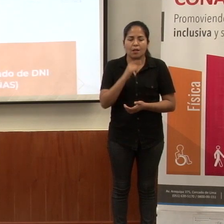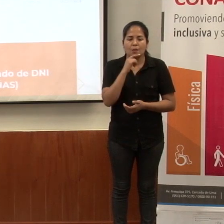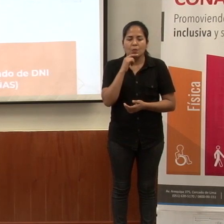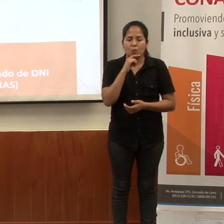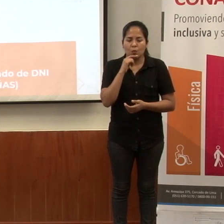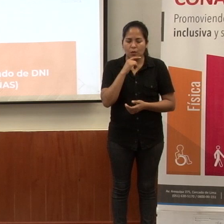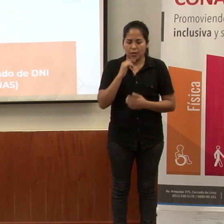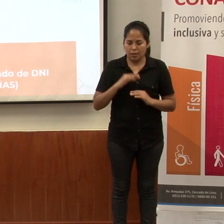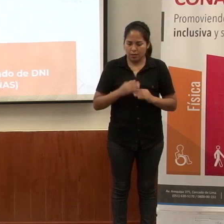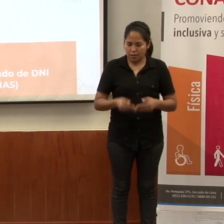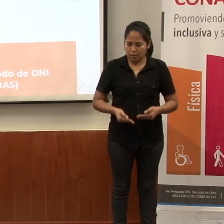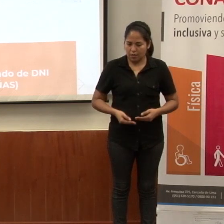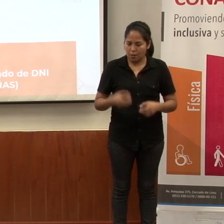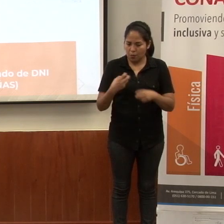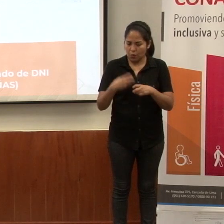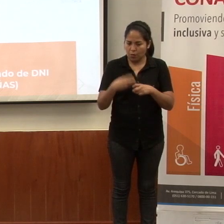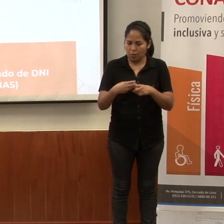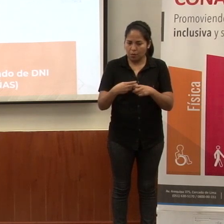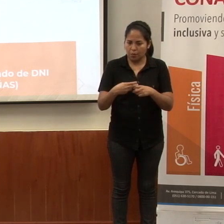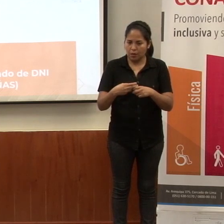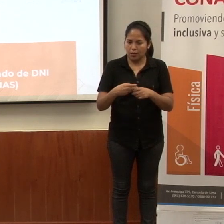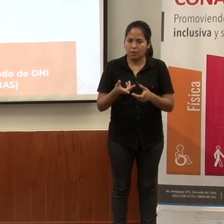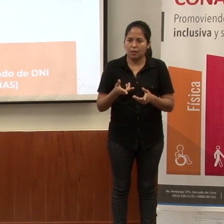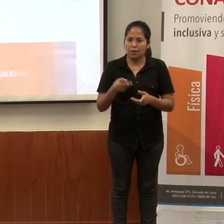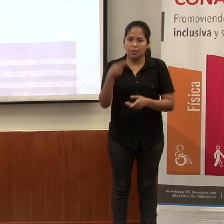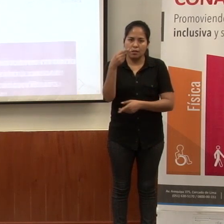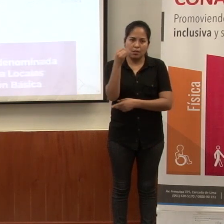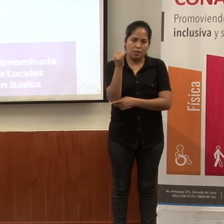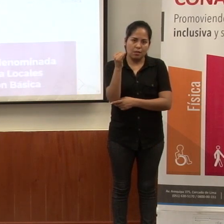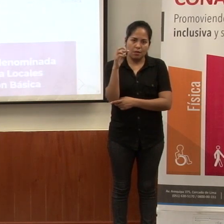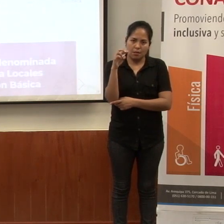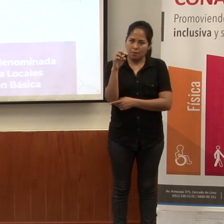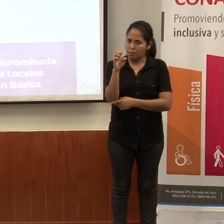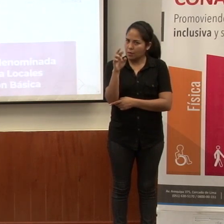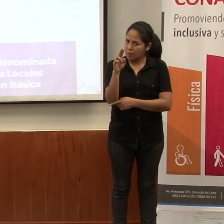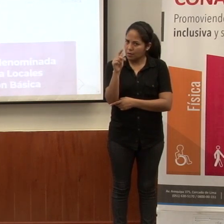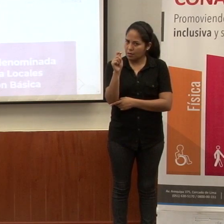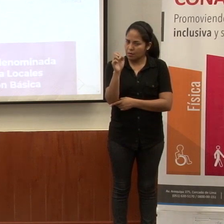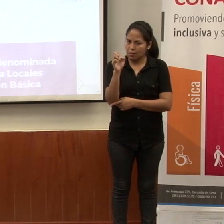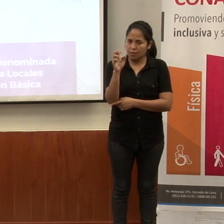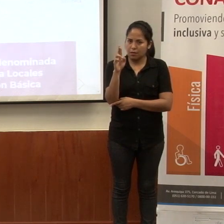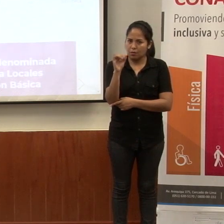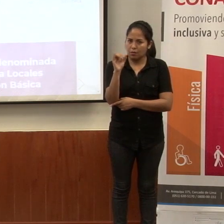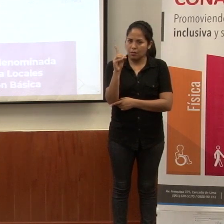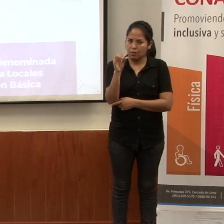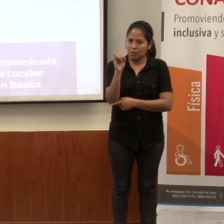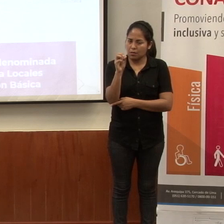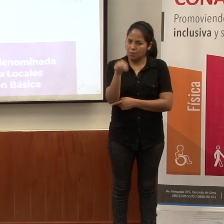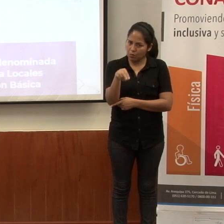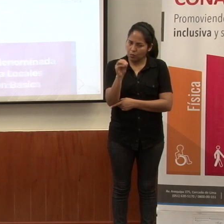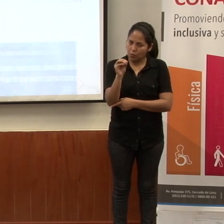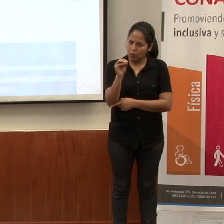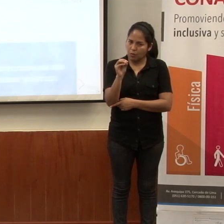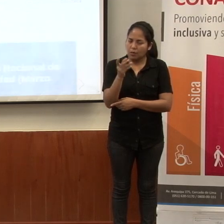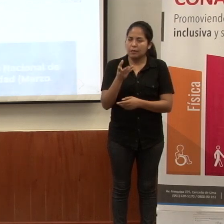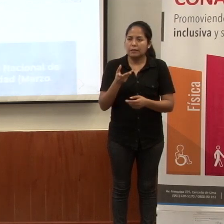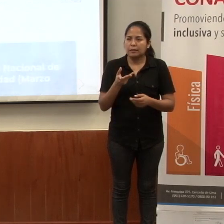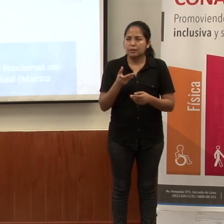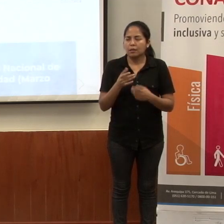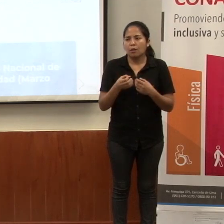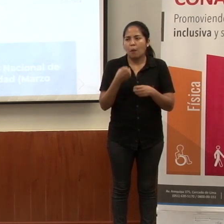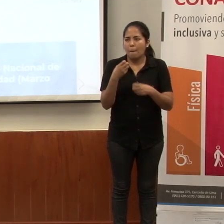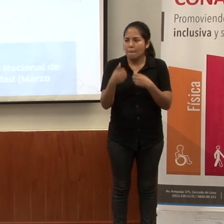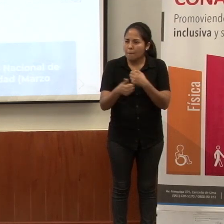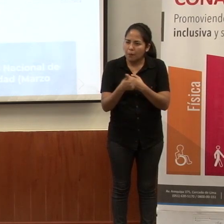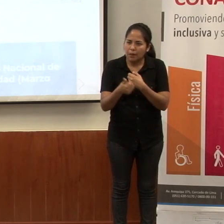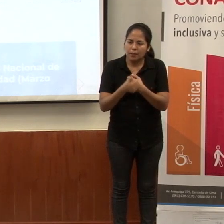que es desarrollo de capacidades y de maduración cerebral. Tiene otros riesgos. Correcto. Que están asociados